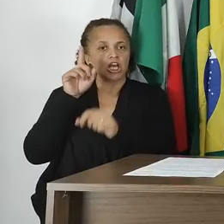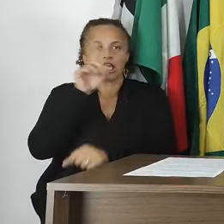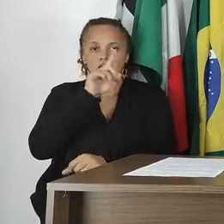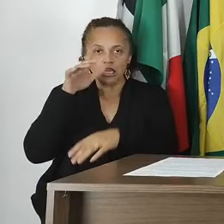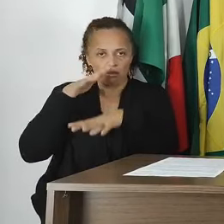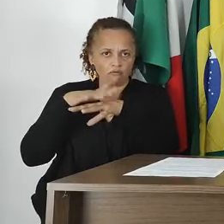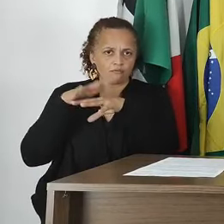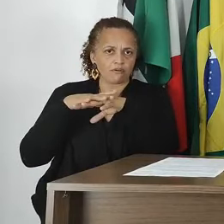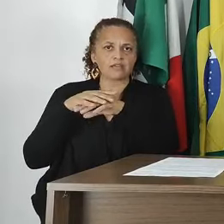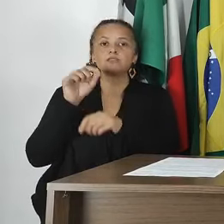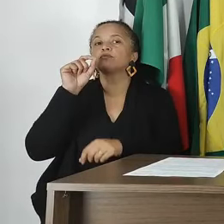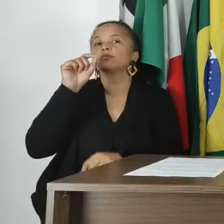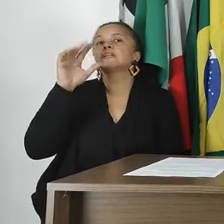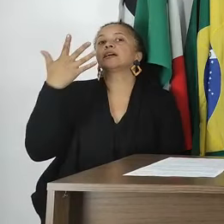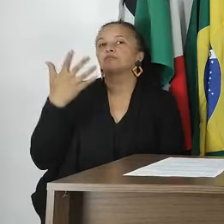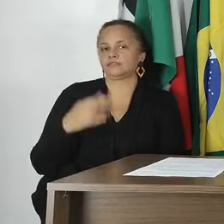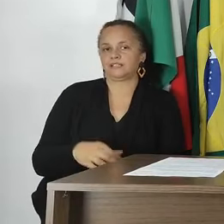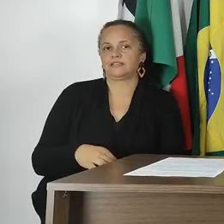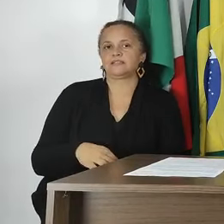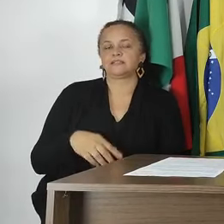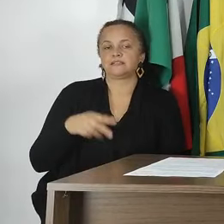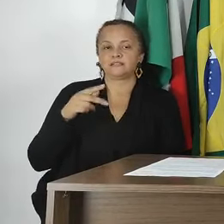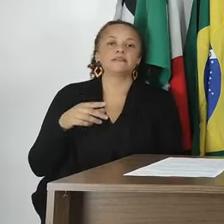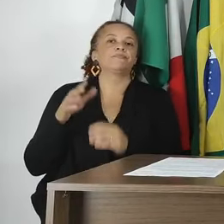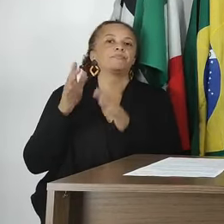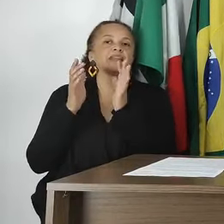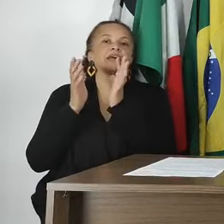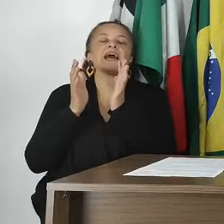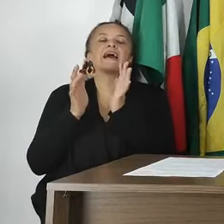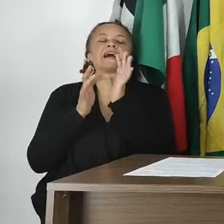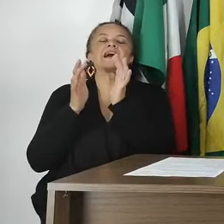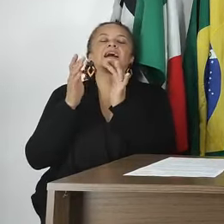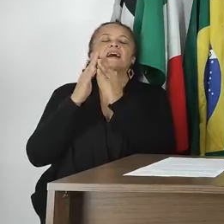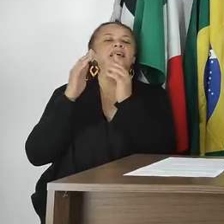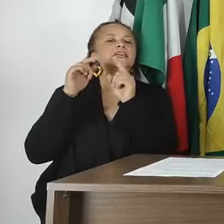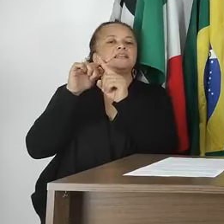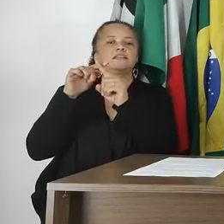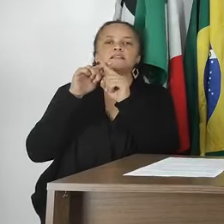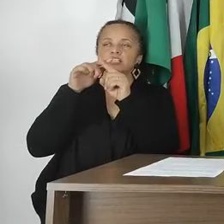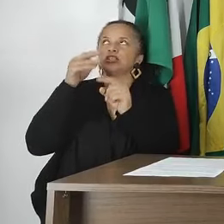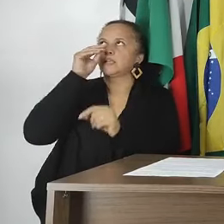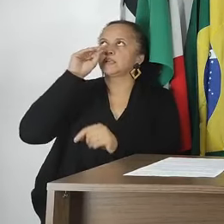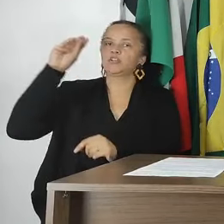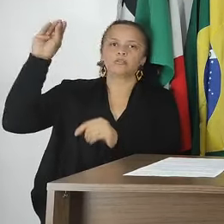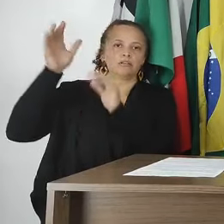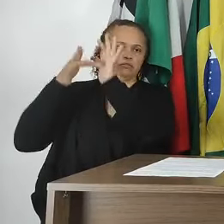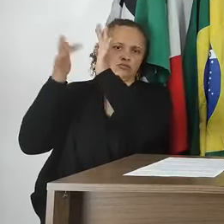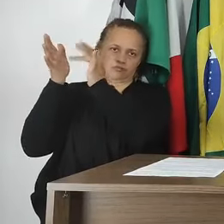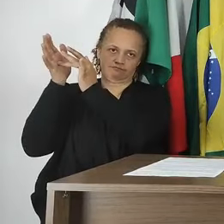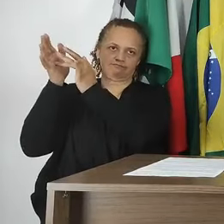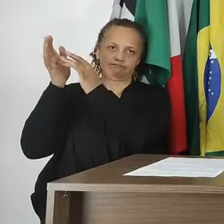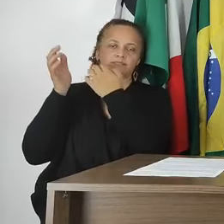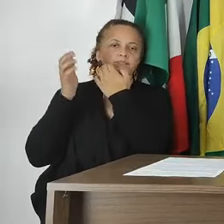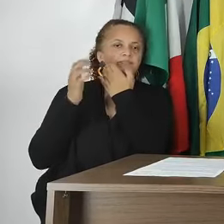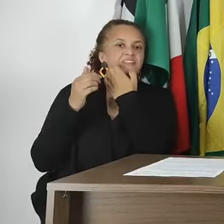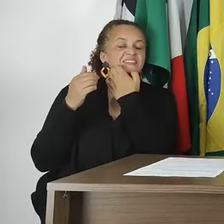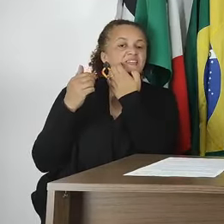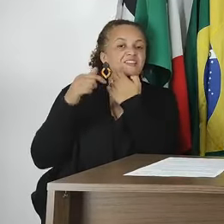nos seus evangelhos, que é pregar o evangelho. Amém, amados? Então, essa